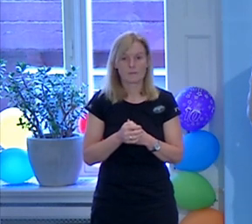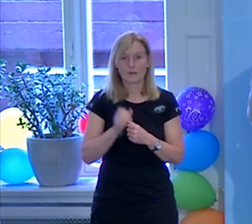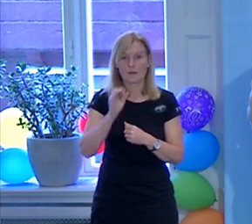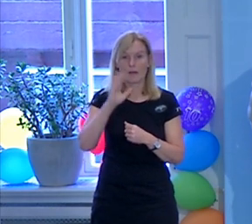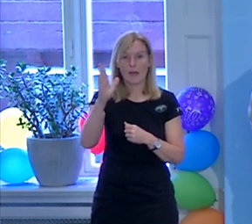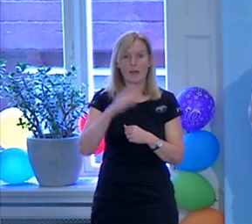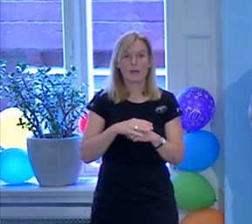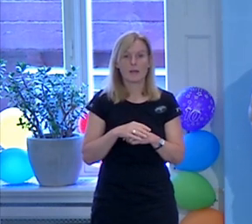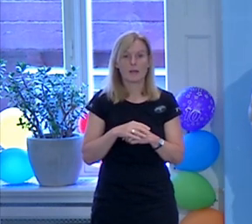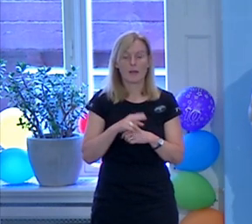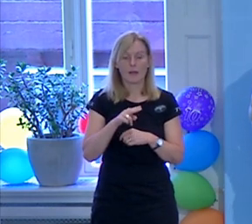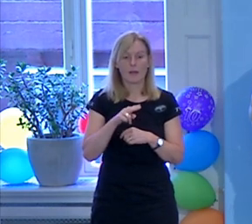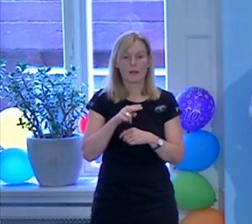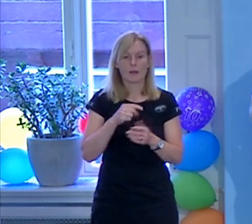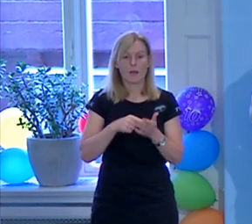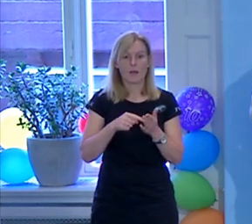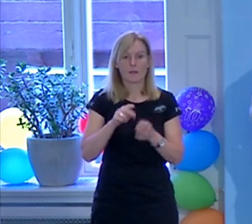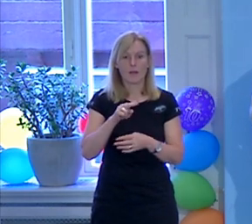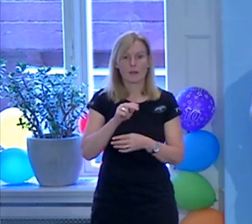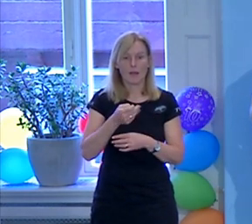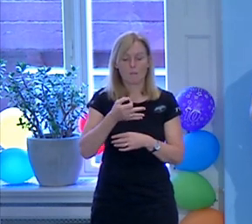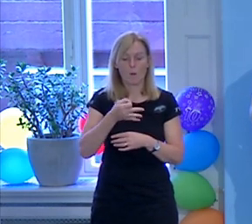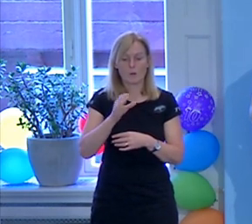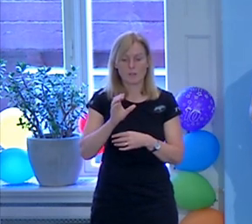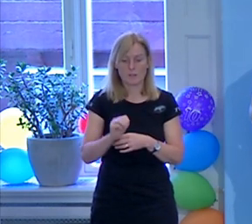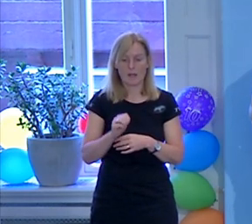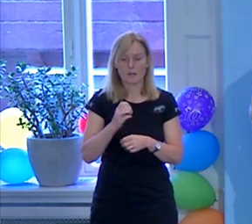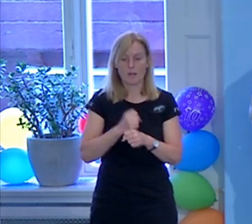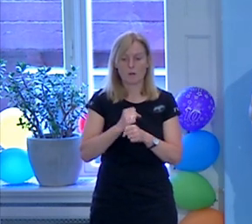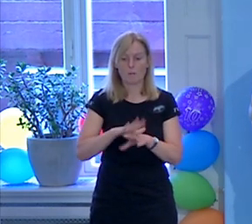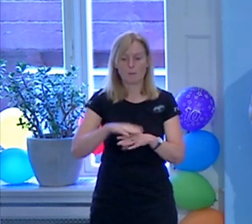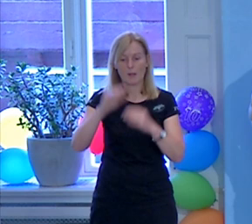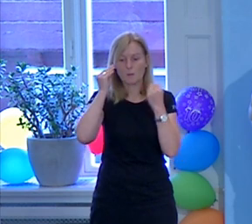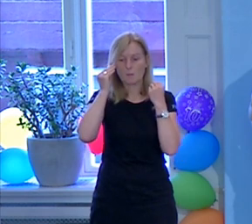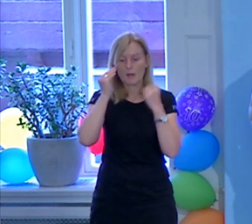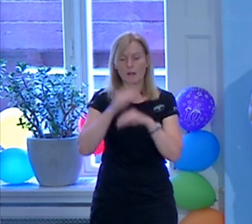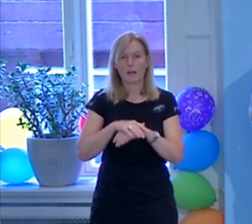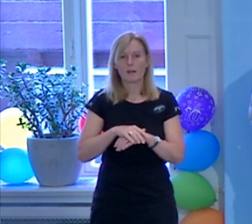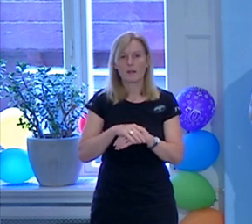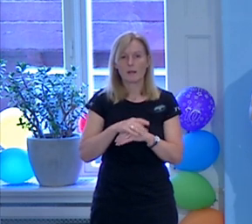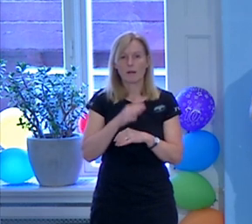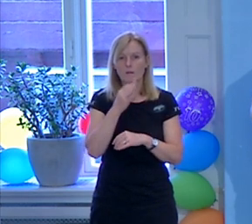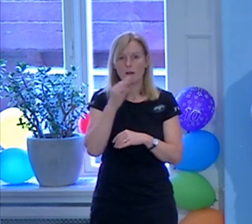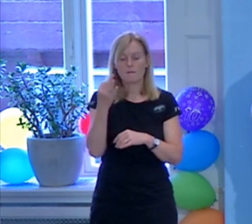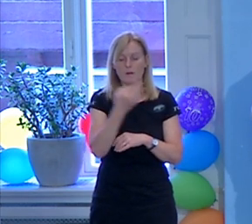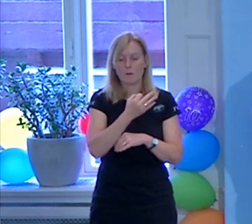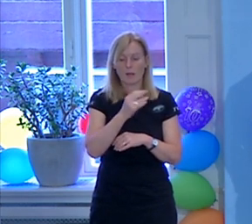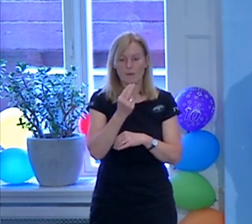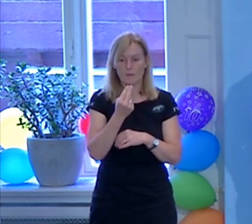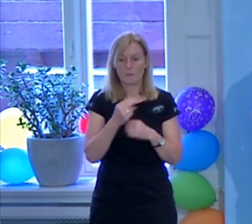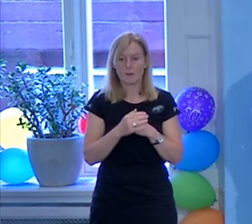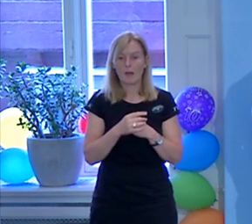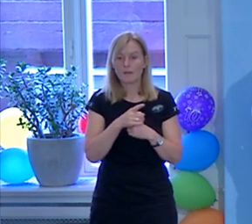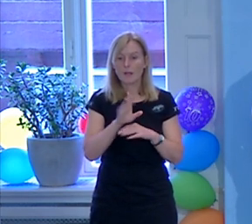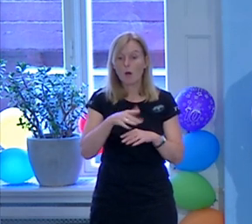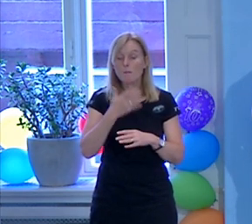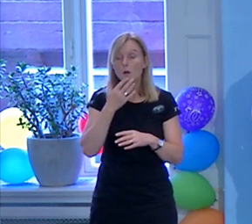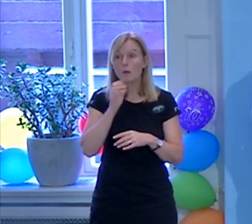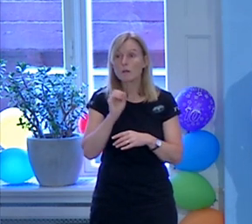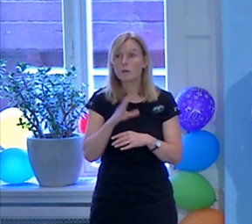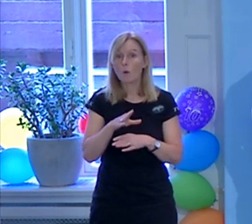Hej, jag heter Nikos. Jag jobbar med utbildning. Jag vill gärna lite kommentar som vill ställa en fråga. Ni pratade mycket